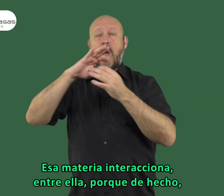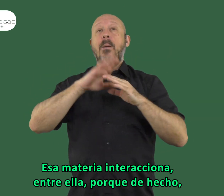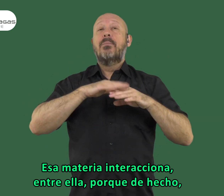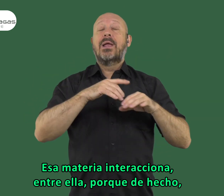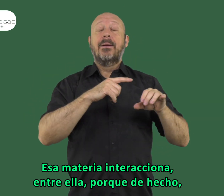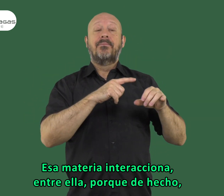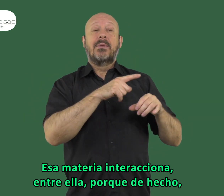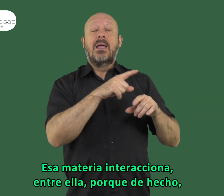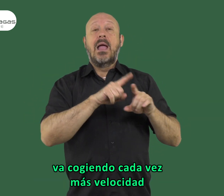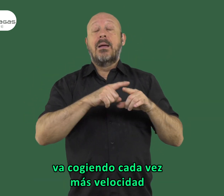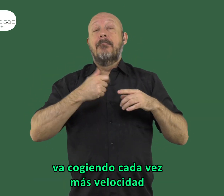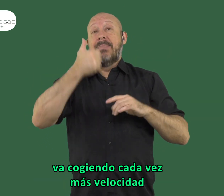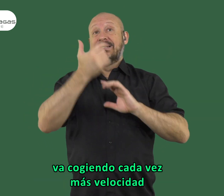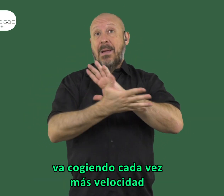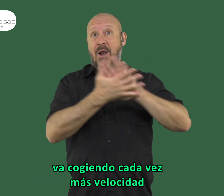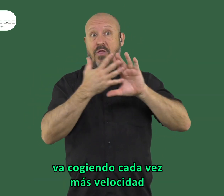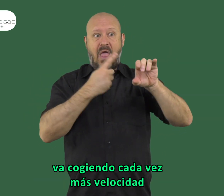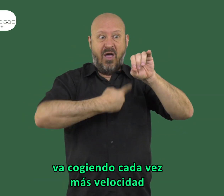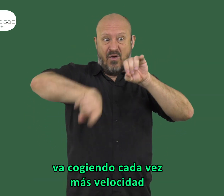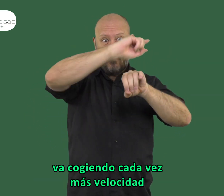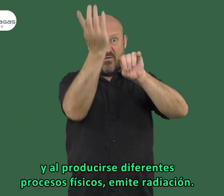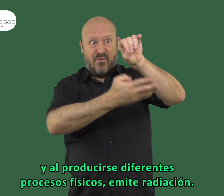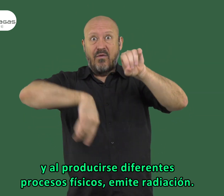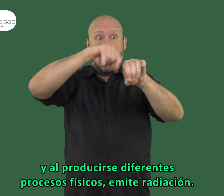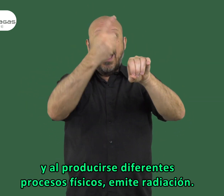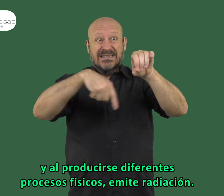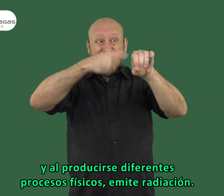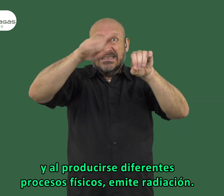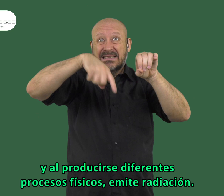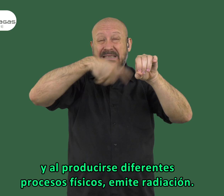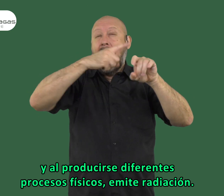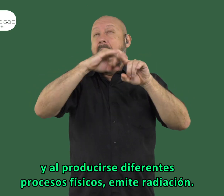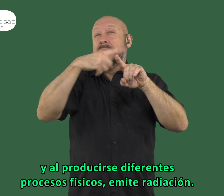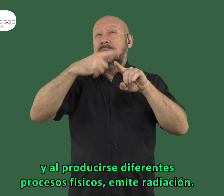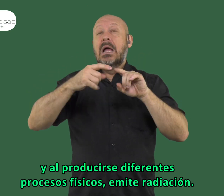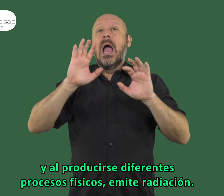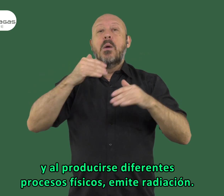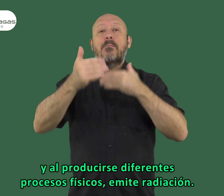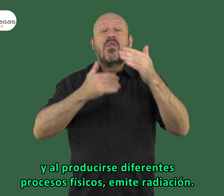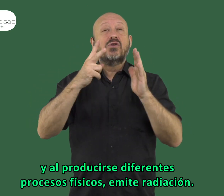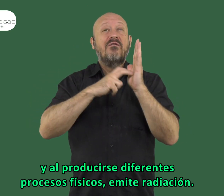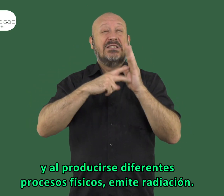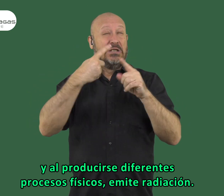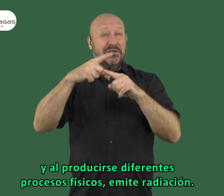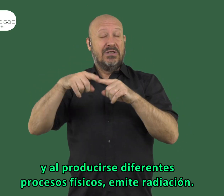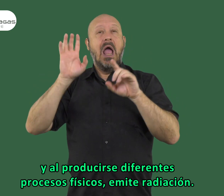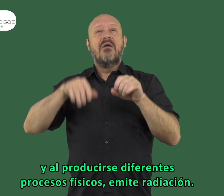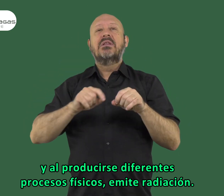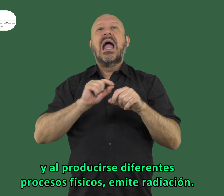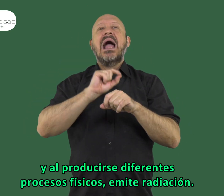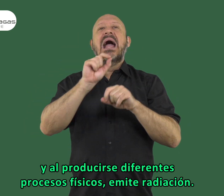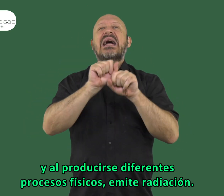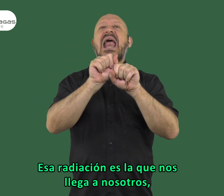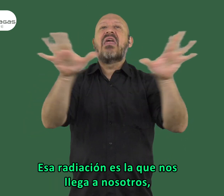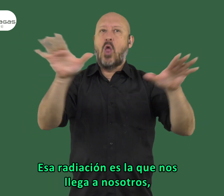ella, porque de hecho va cogiendo cada vez más velocidad y al producirse diferentes procesos físicos